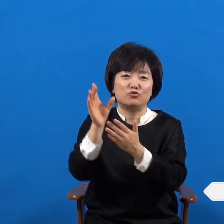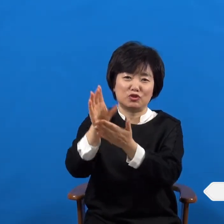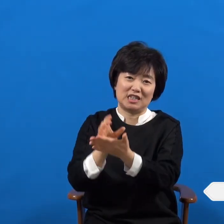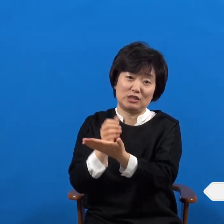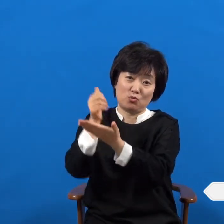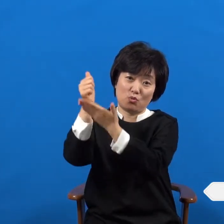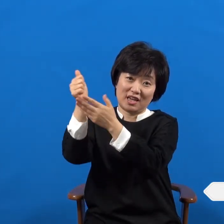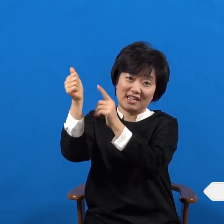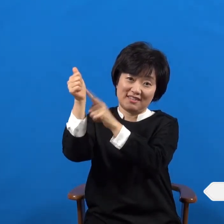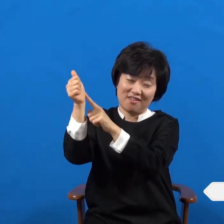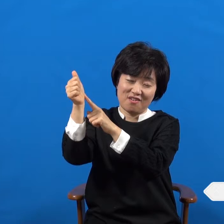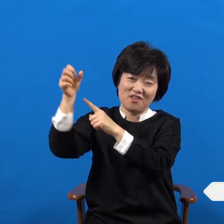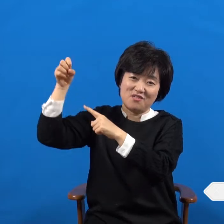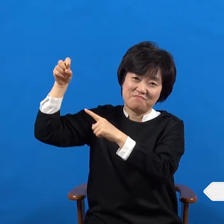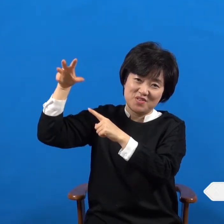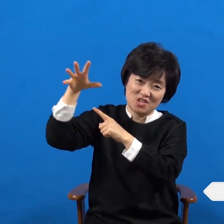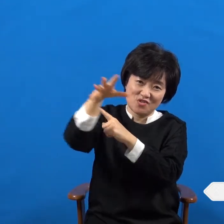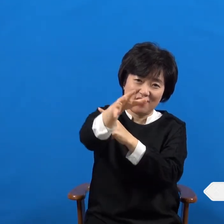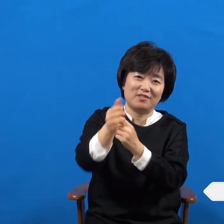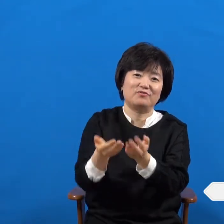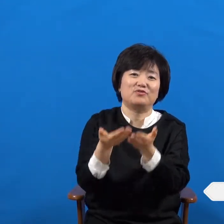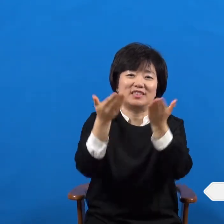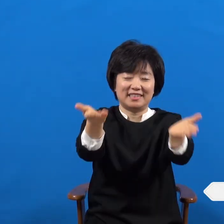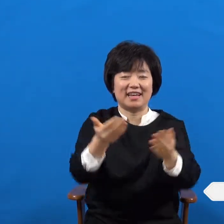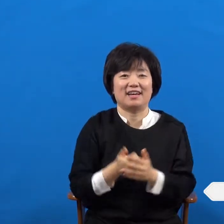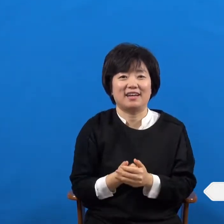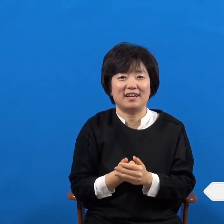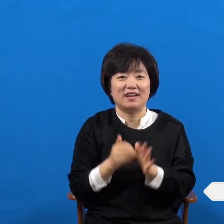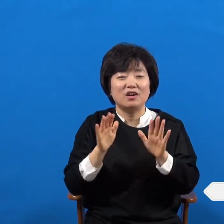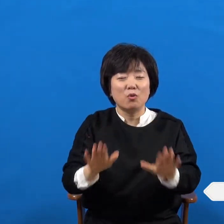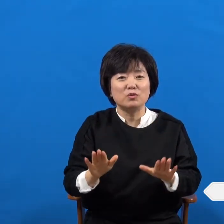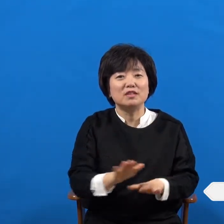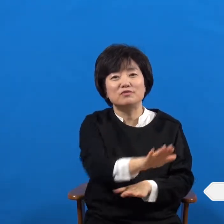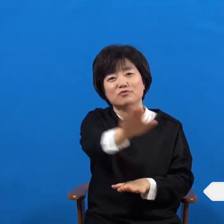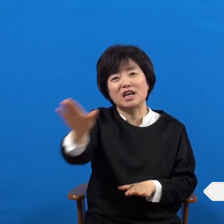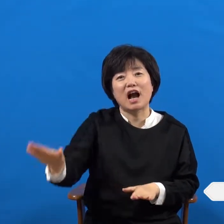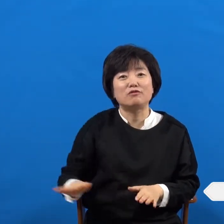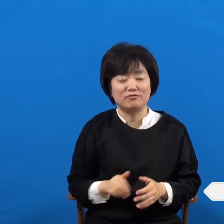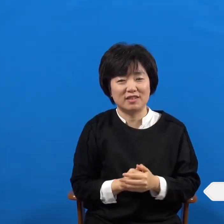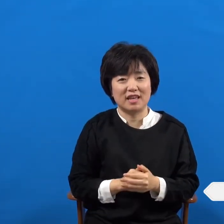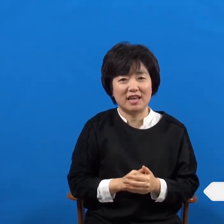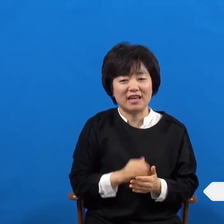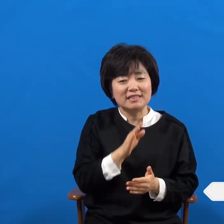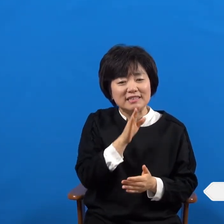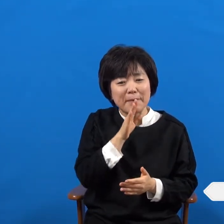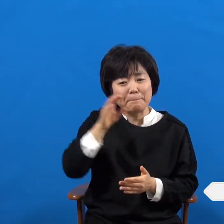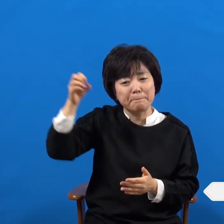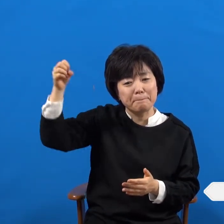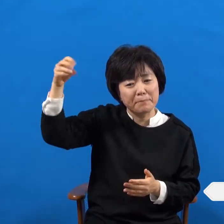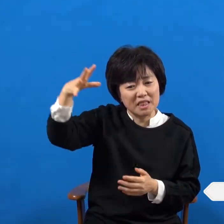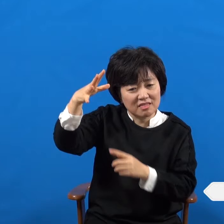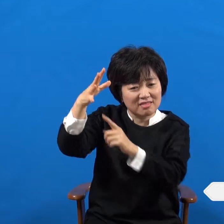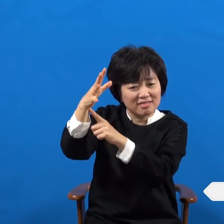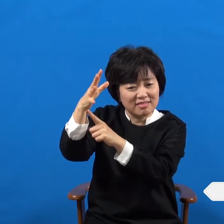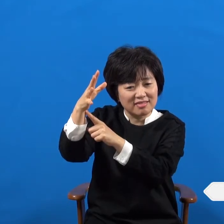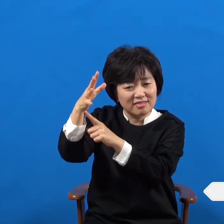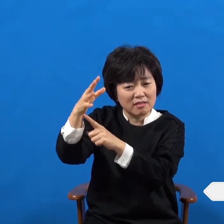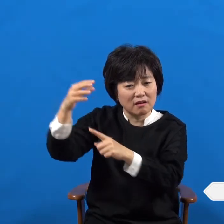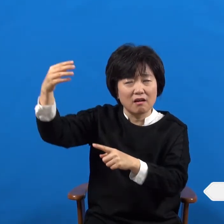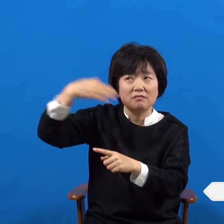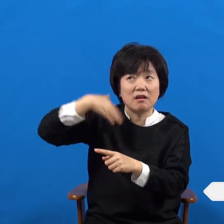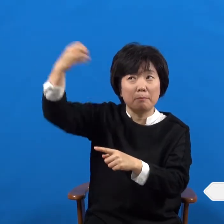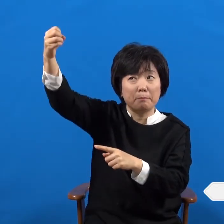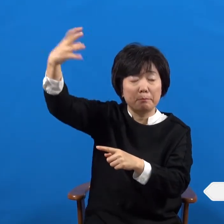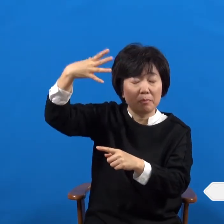그리스도께서 비추시느니라. 오늘 우리 가운데 아직도 이 참빛을 받은 적이